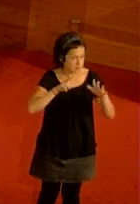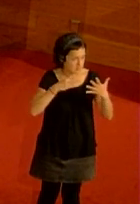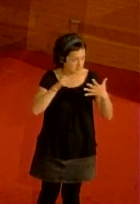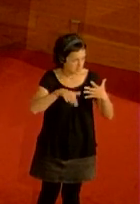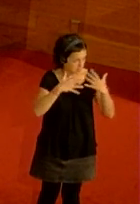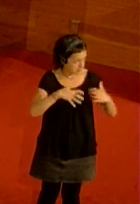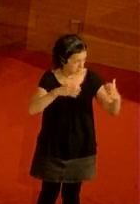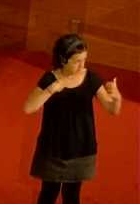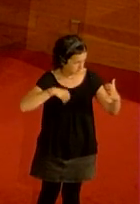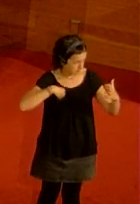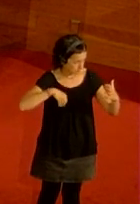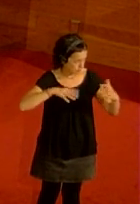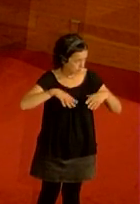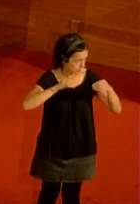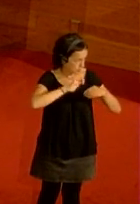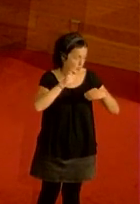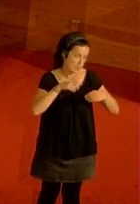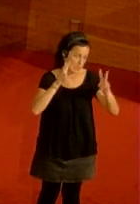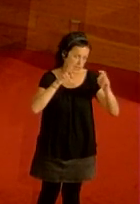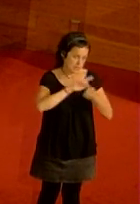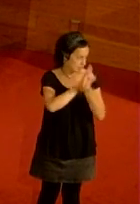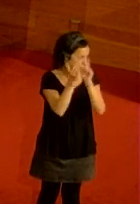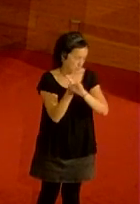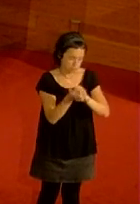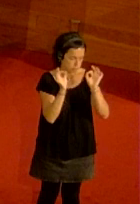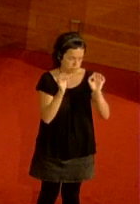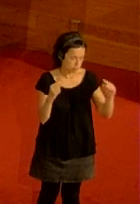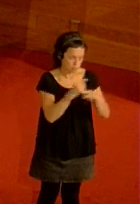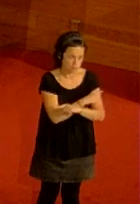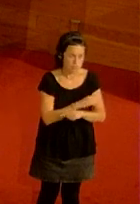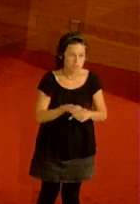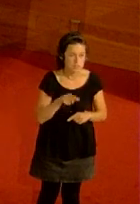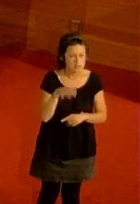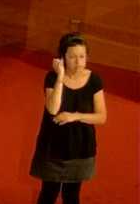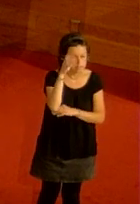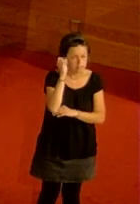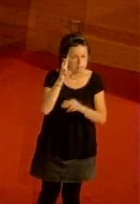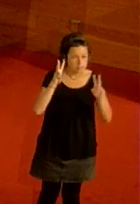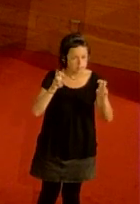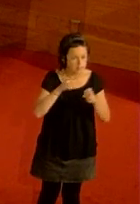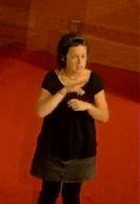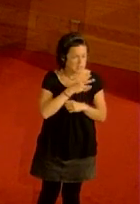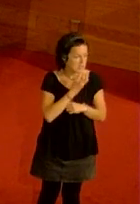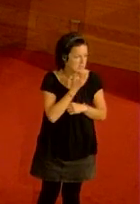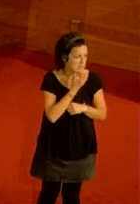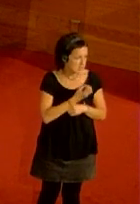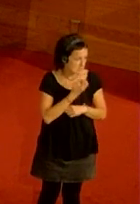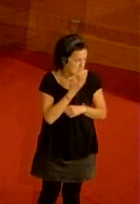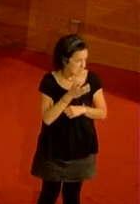honetan bueno G salatuk dug gutiz eta izango dugu hital bat Israel estatuaren